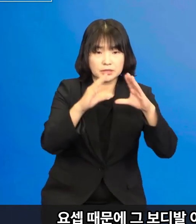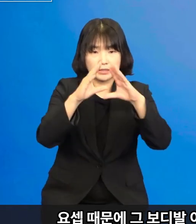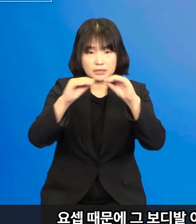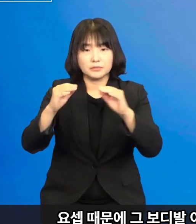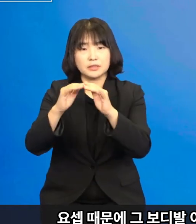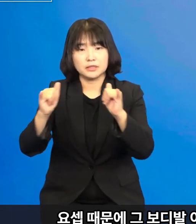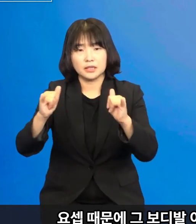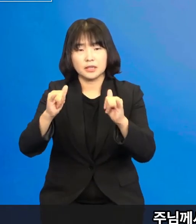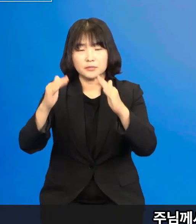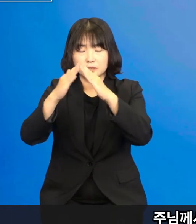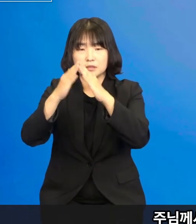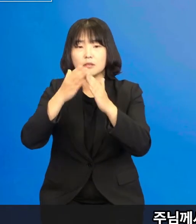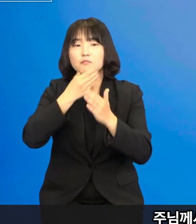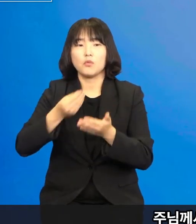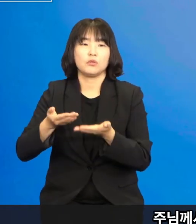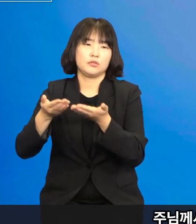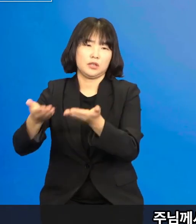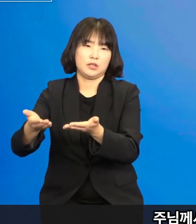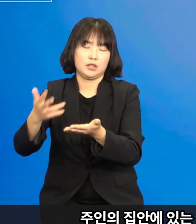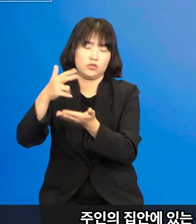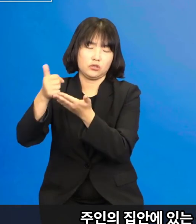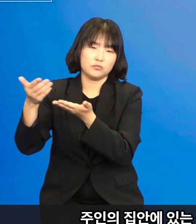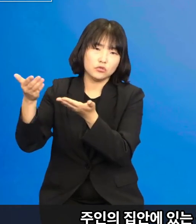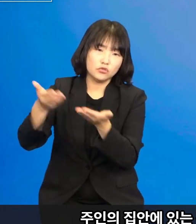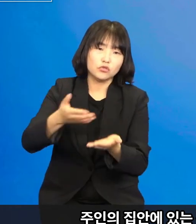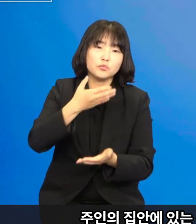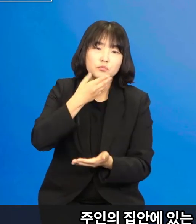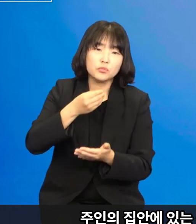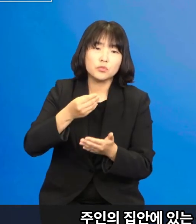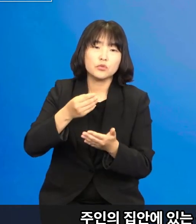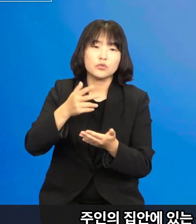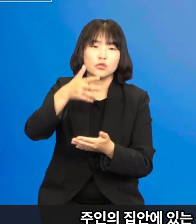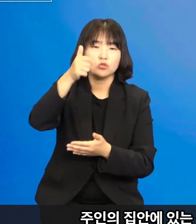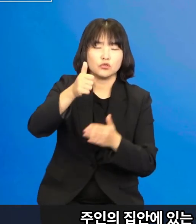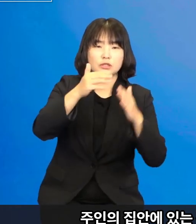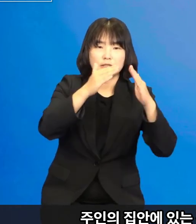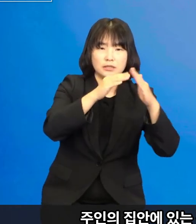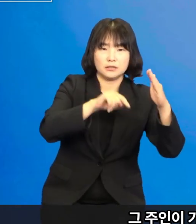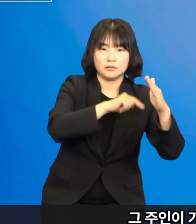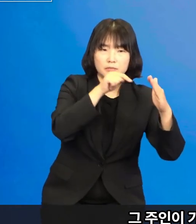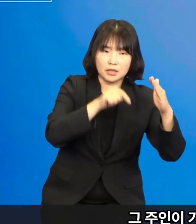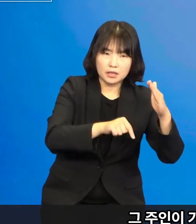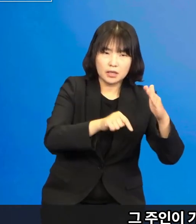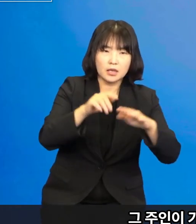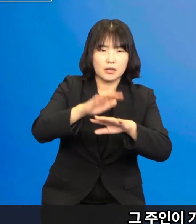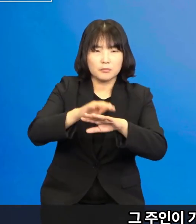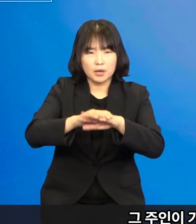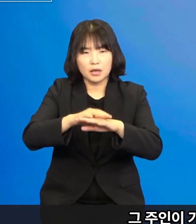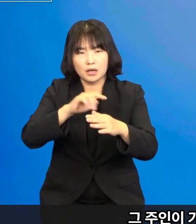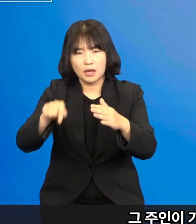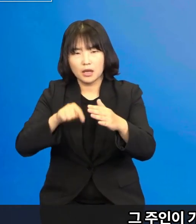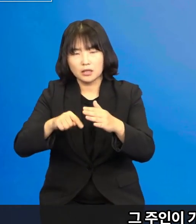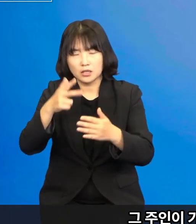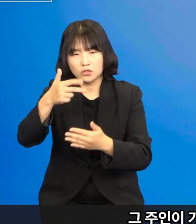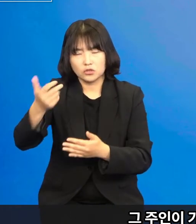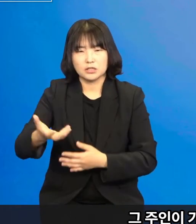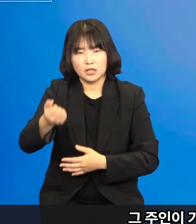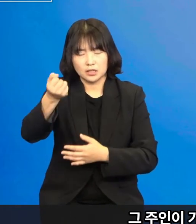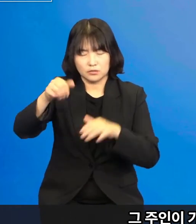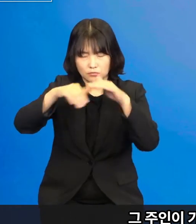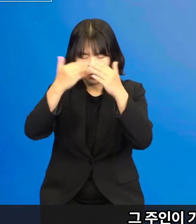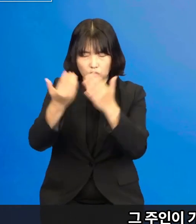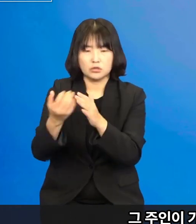집에 복을 내리셨다. 주님께서 내리시는 복이 주인의 집안에 있는 것이든지 밭이 있는 것이든지 그 주인이 가진 모든 것에